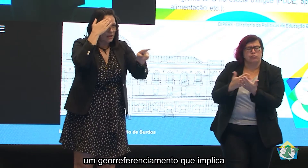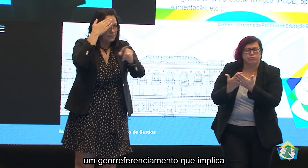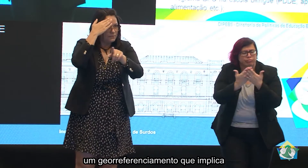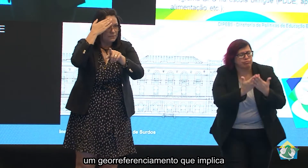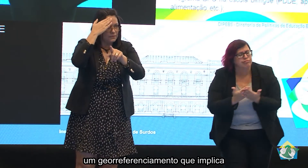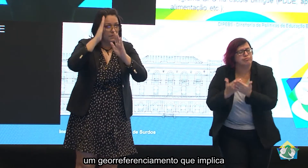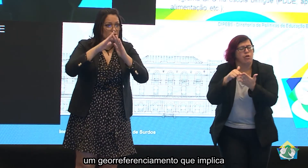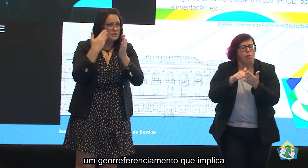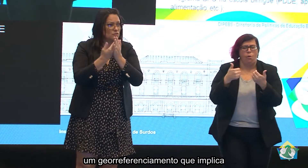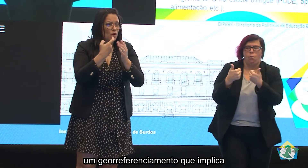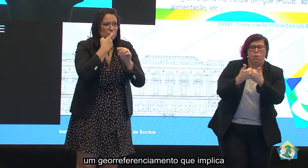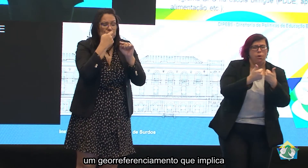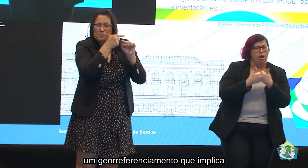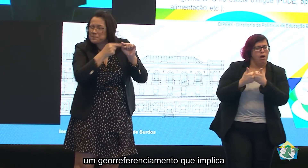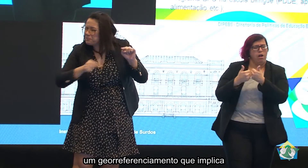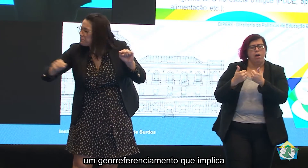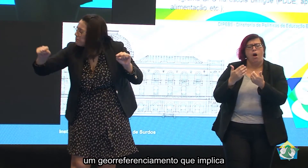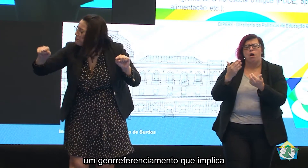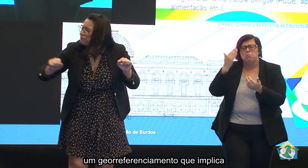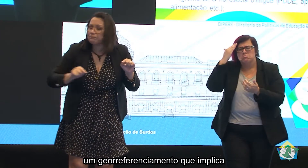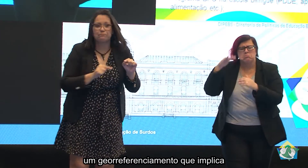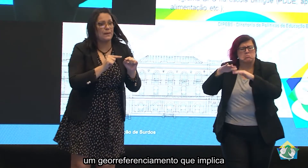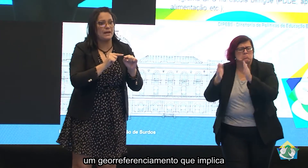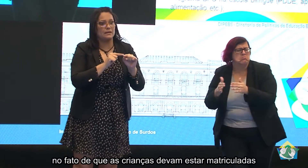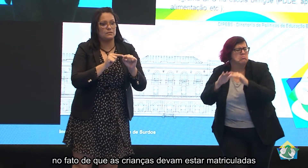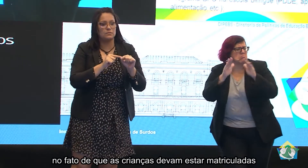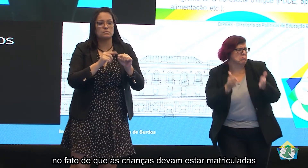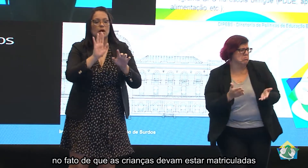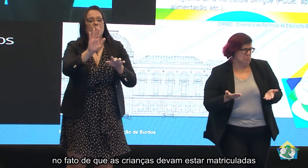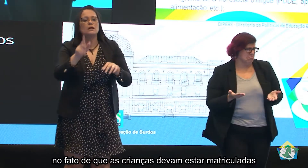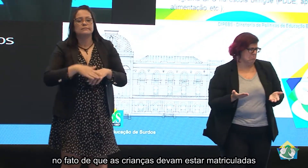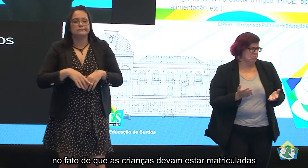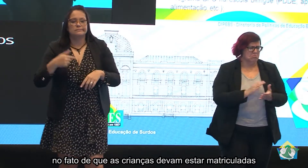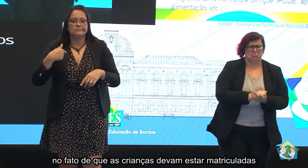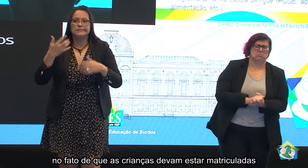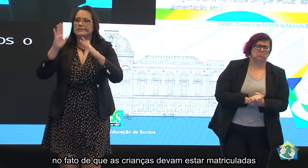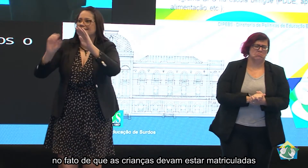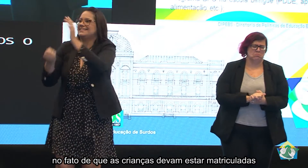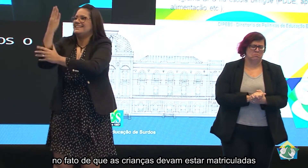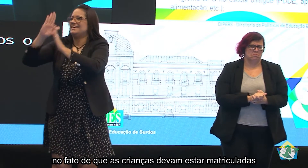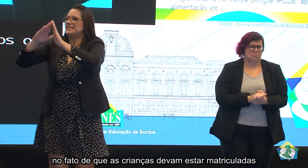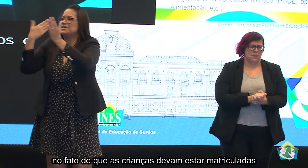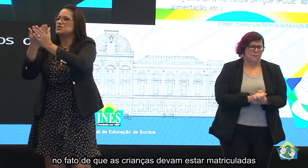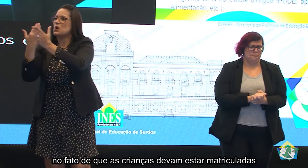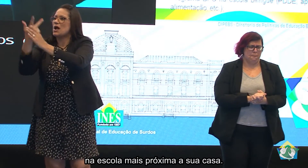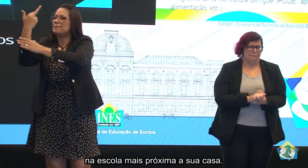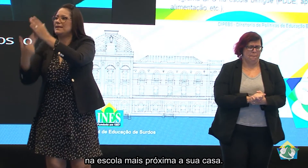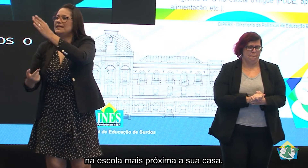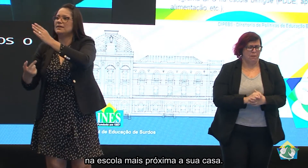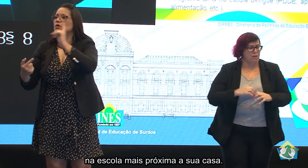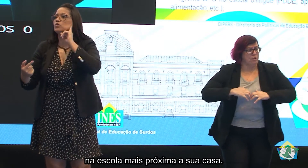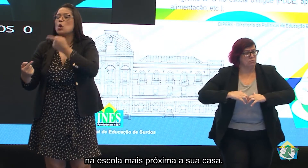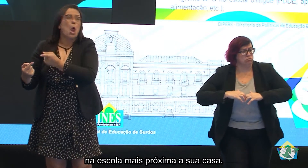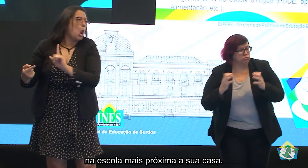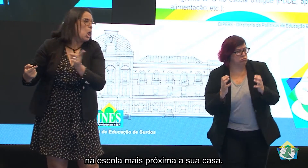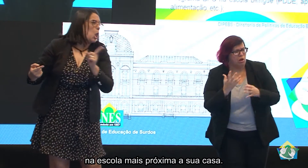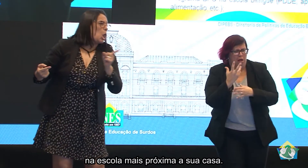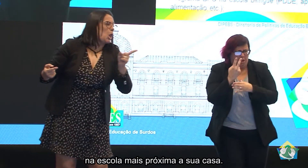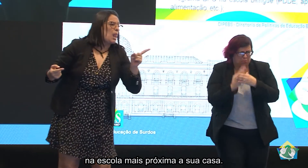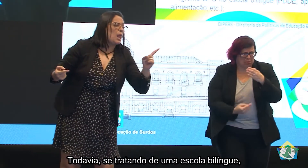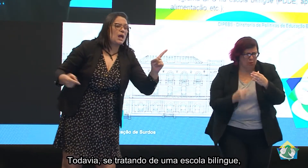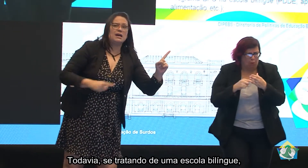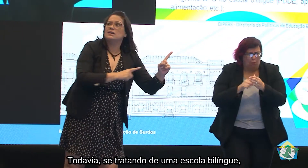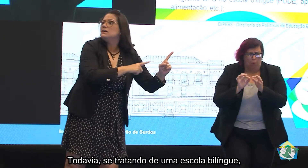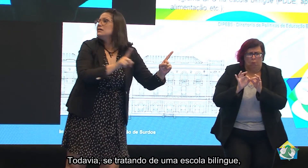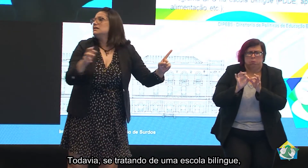temos o georreferenciamento, que implica no fato de que as crianças devam estar matriculadas na escola mais próxima à sua